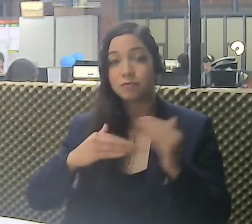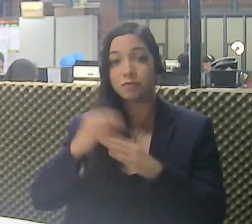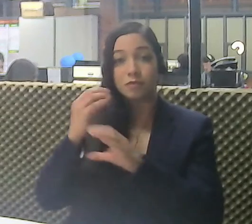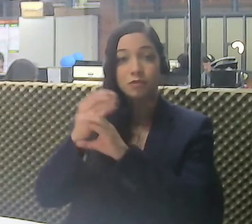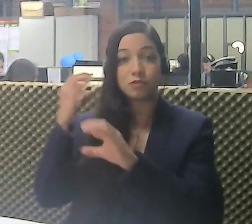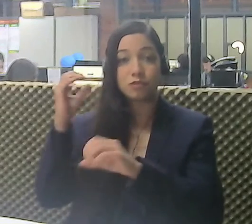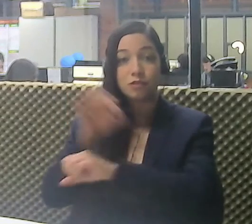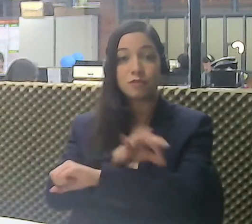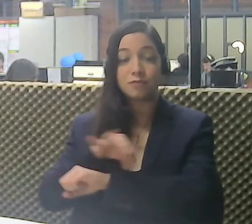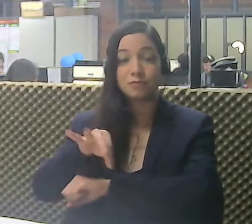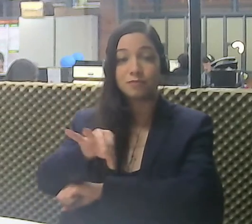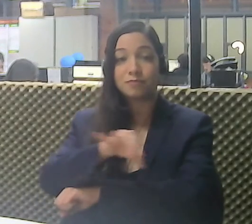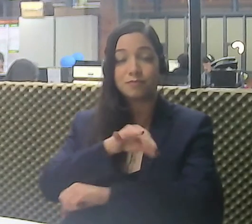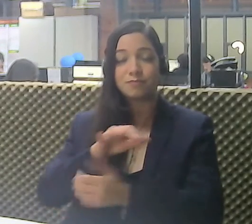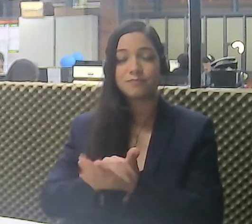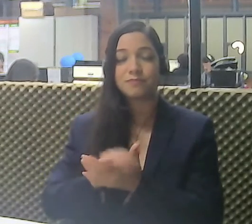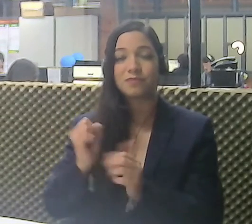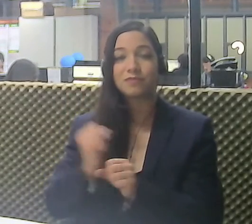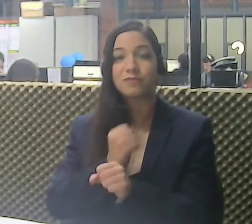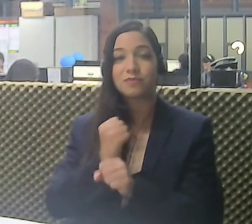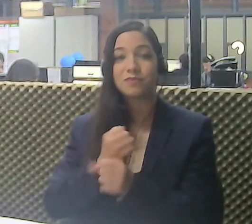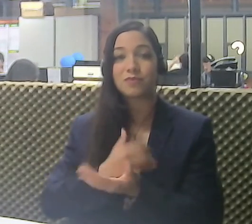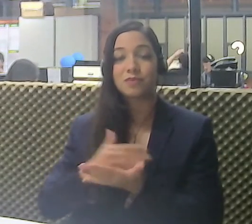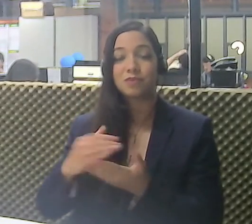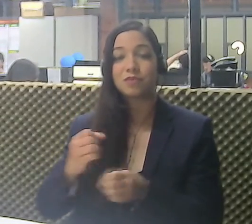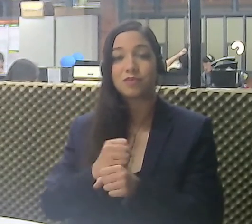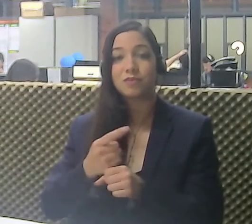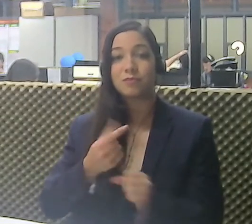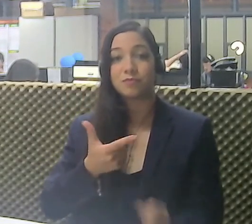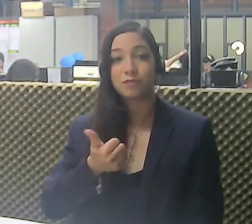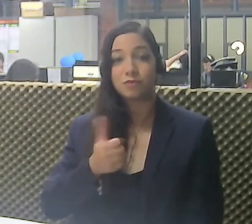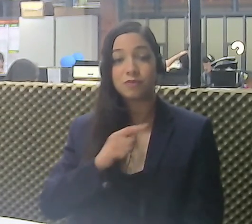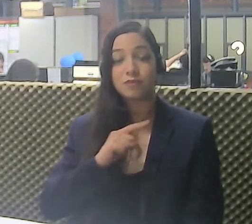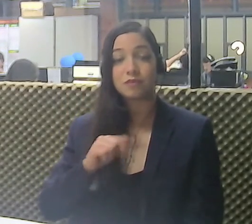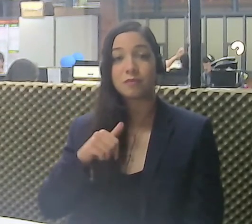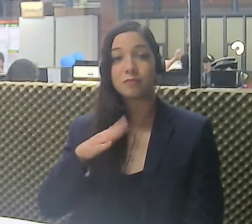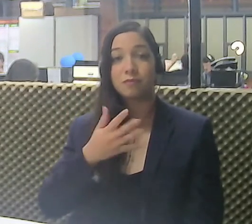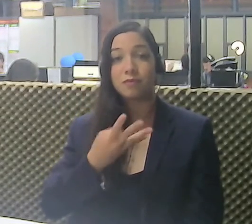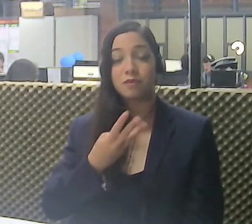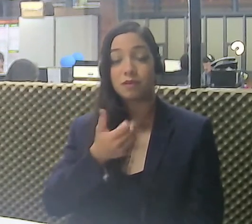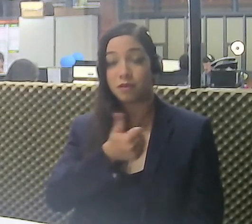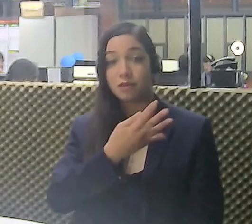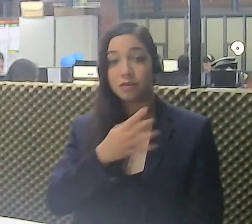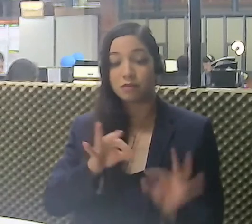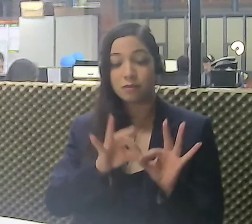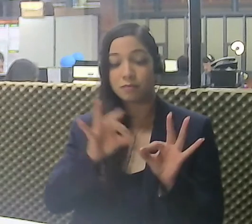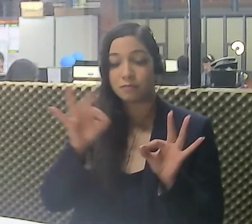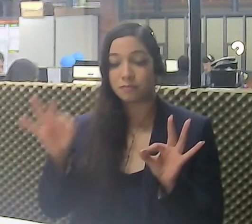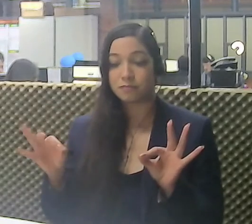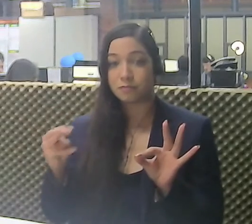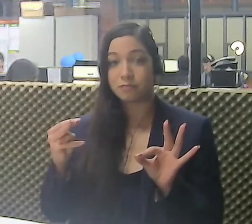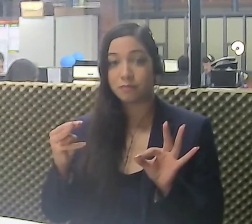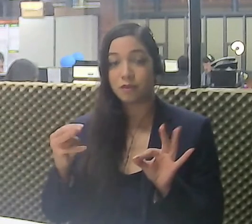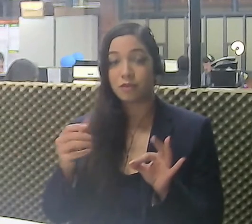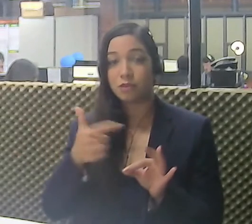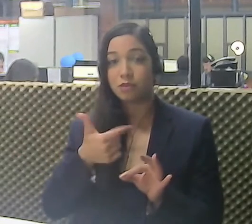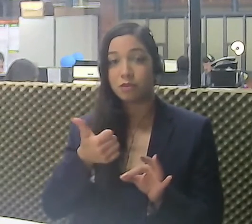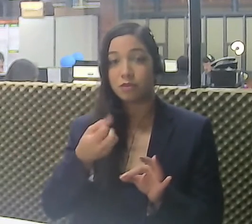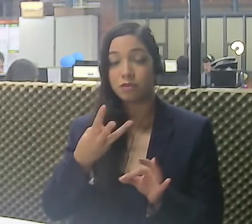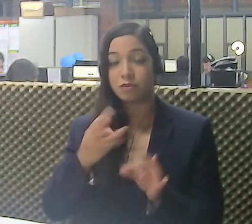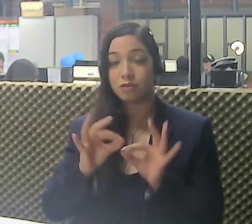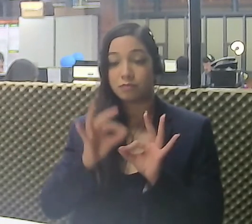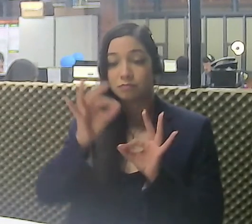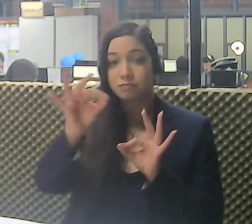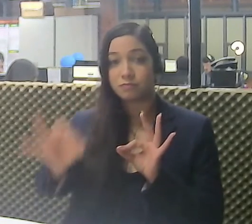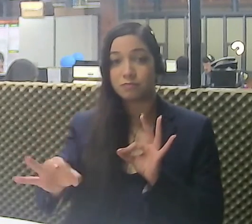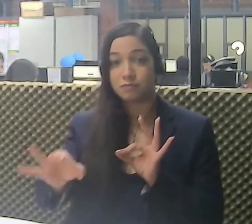engenheiros e arquitetos. A obra teve início em 2021 e conta com mais de 14 metros de largura, 215 metros de